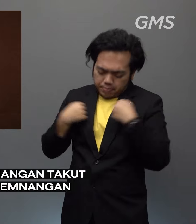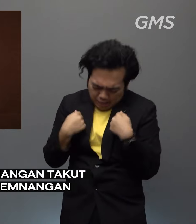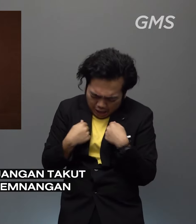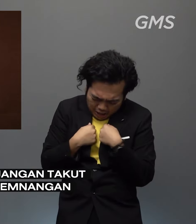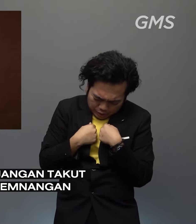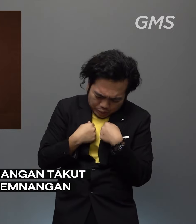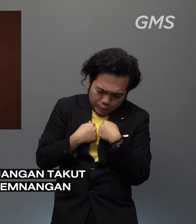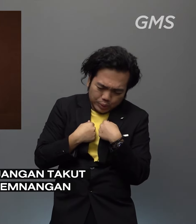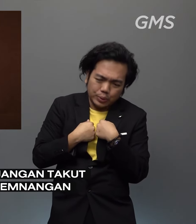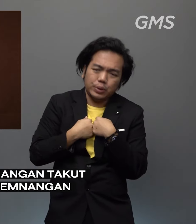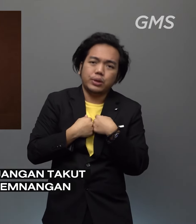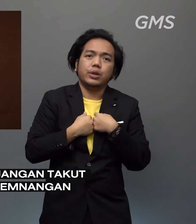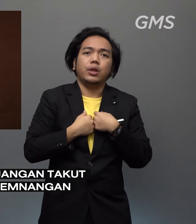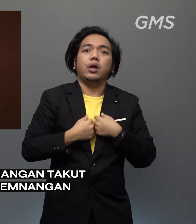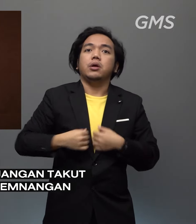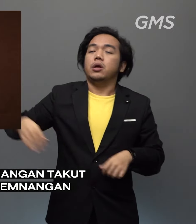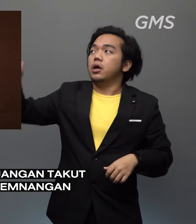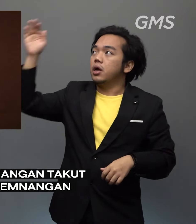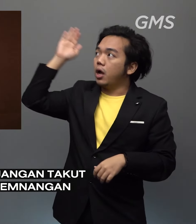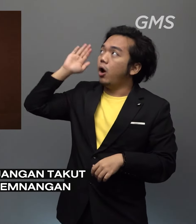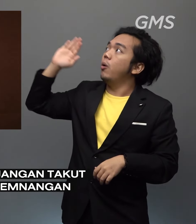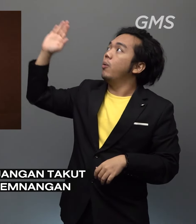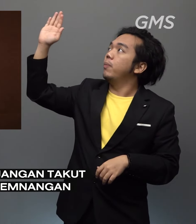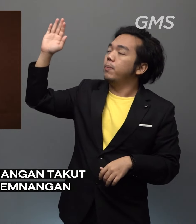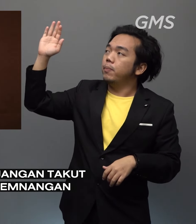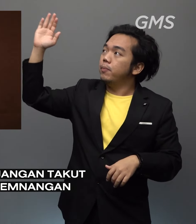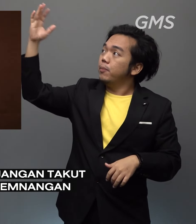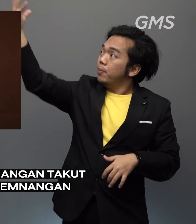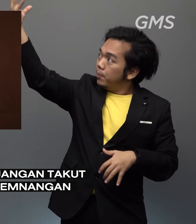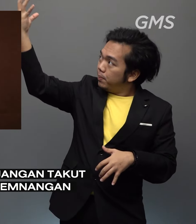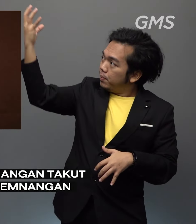jangan takut. Kau beri